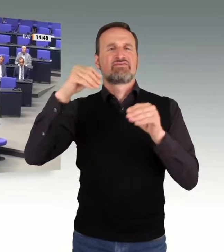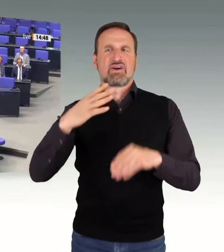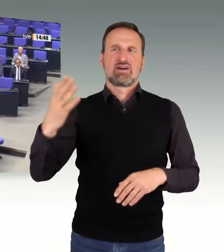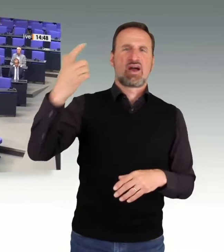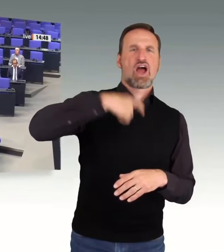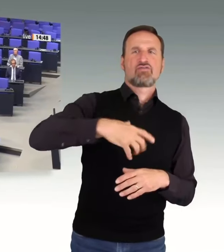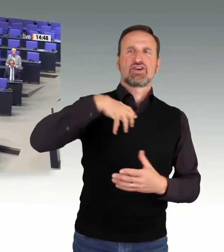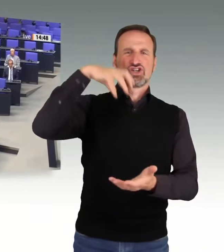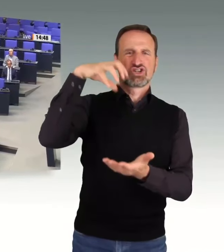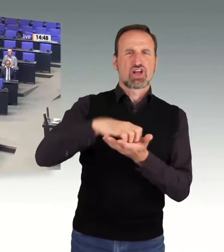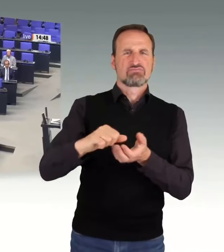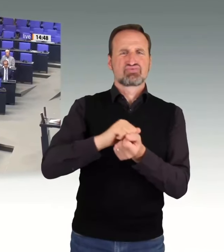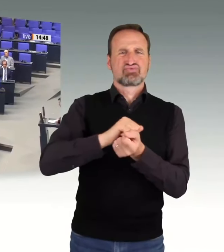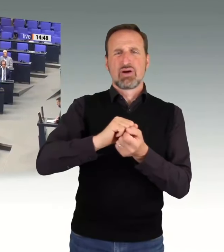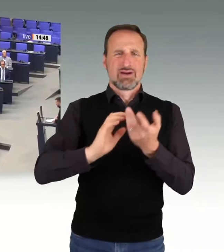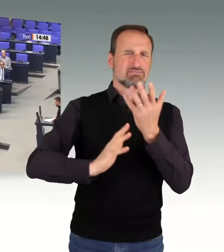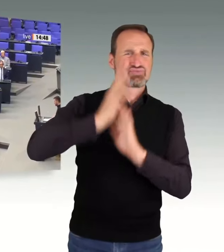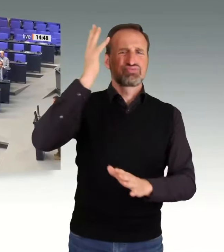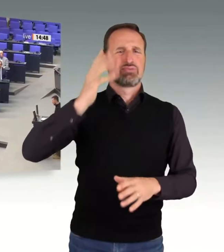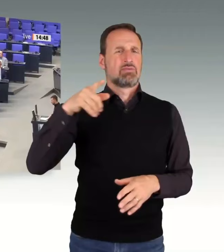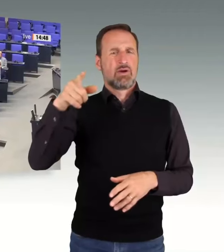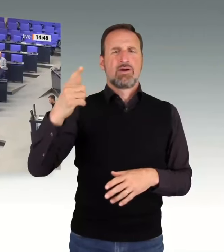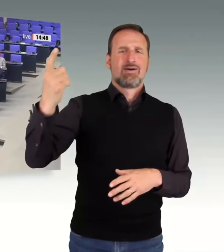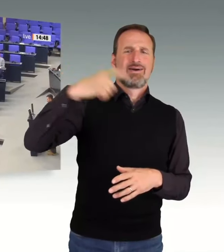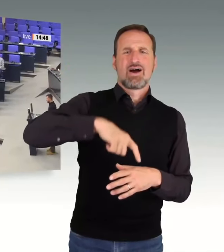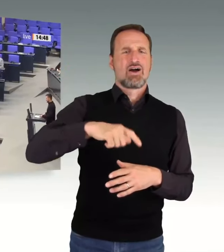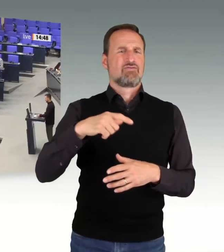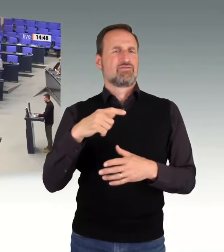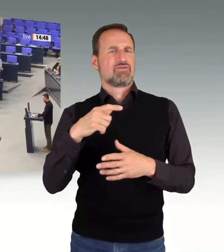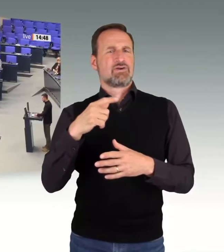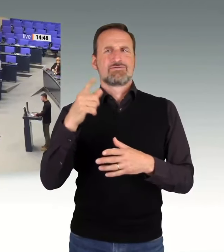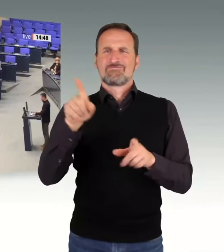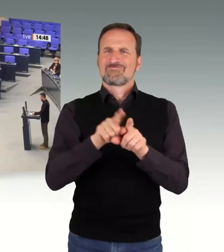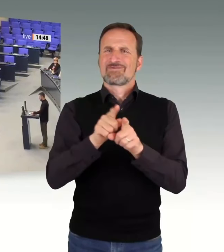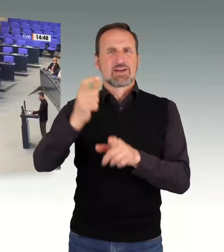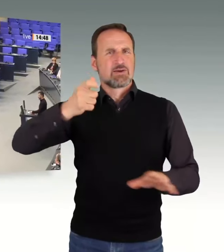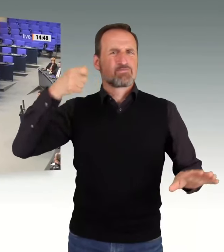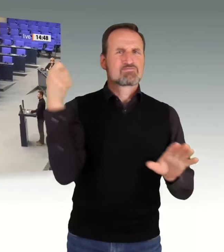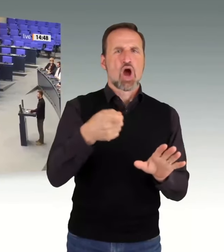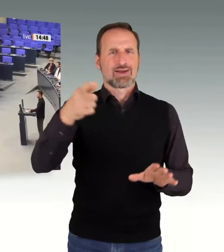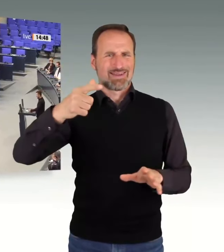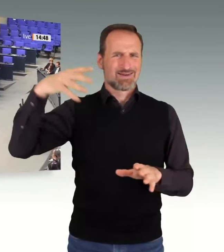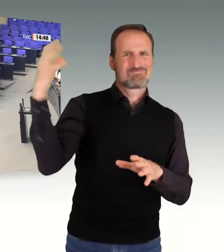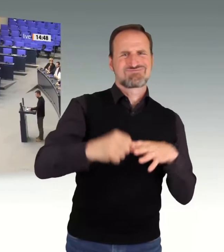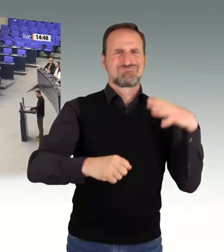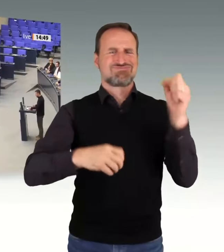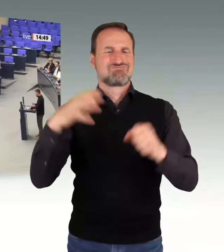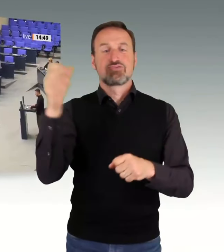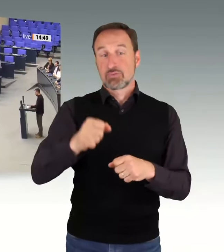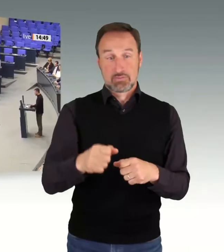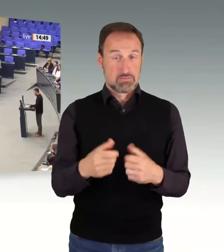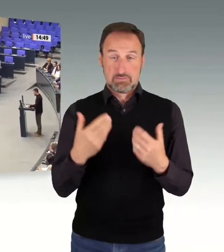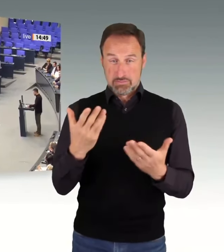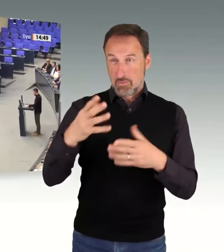hat, auf Mord zu setzen anstelle auf Verträge. Die russische Armee hinterlässt hinter sich